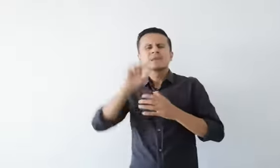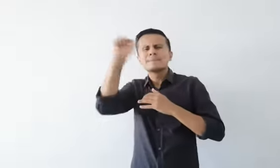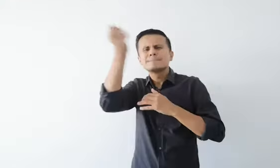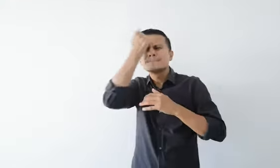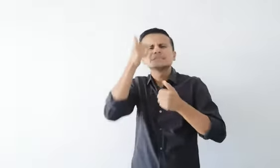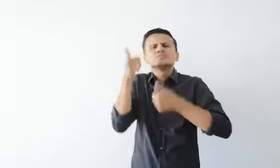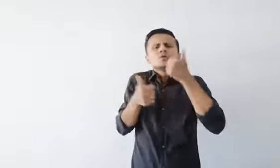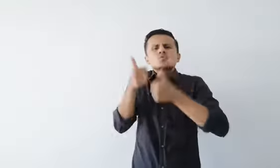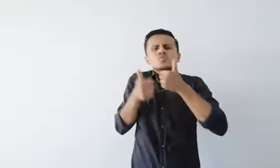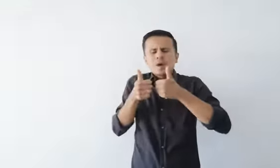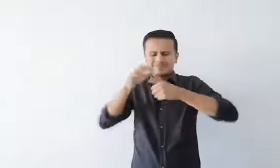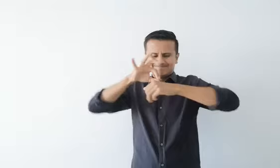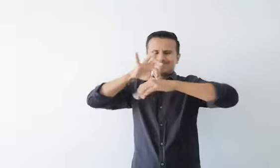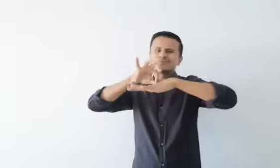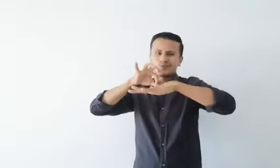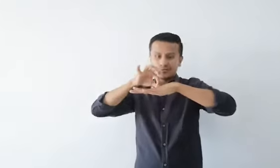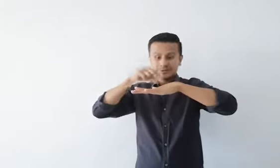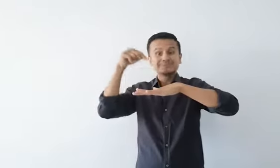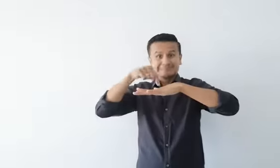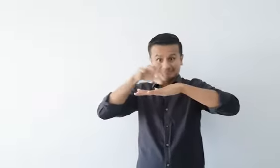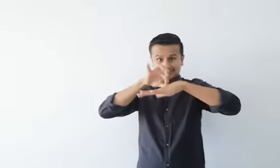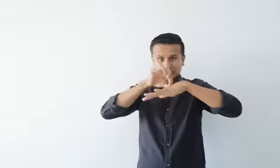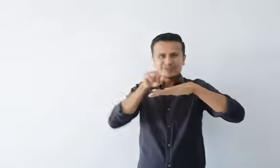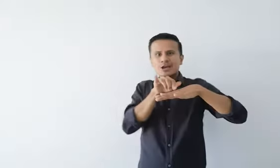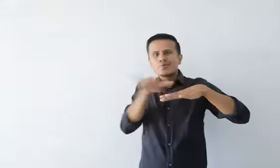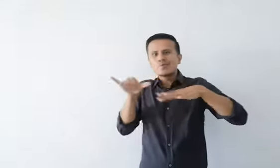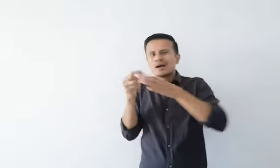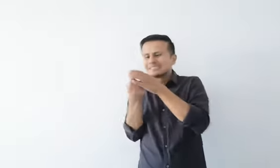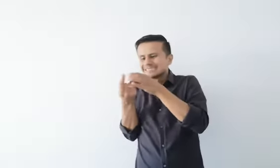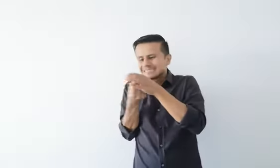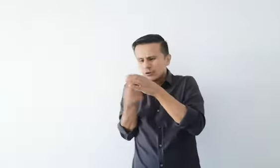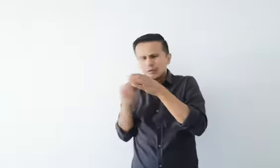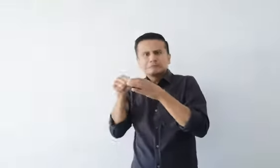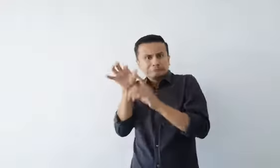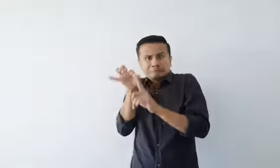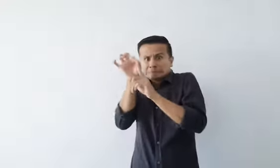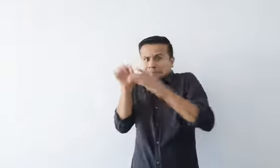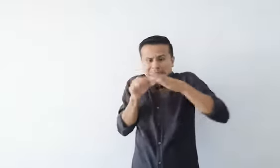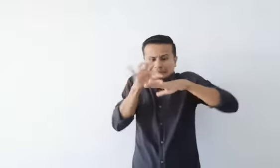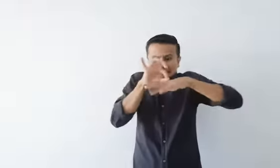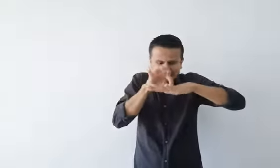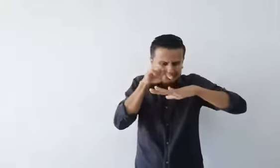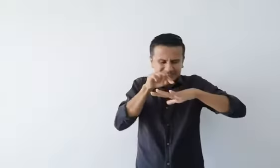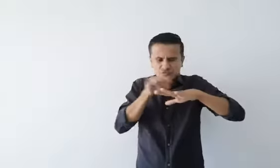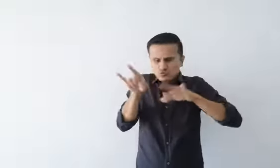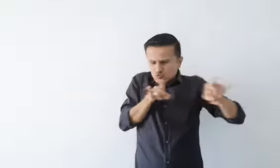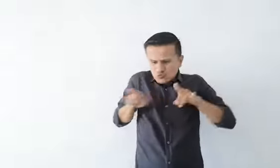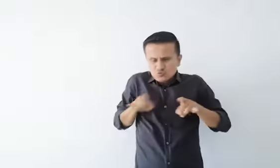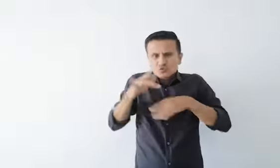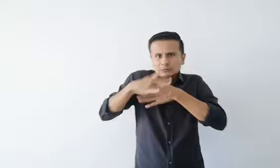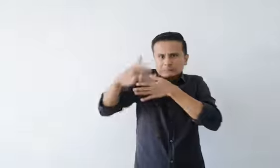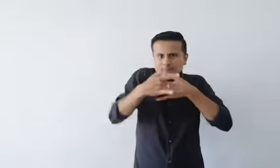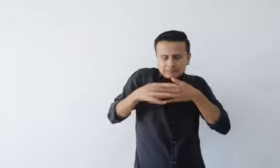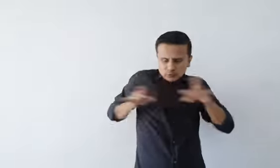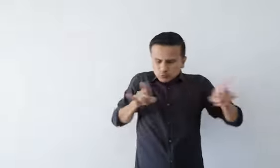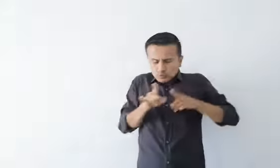Las neuronas son células especializadas que reciben estímulos y conducen los impulsos nerviosos. A diferencia de